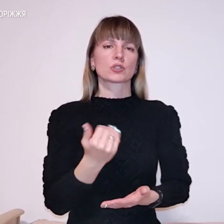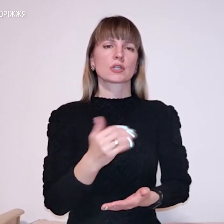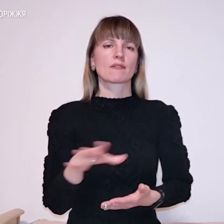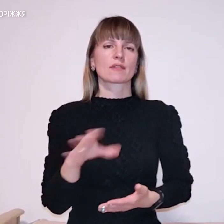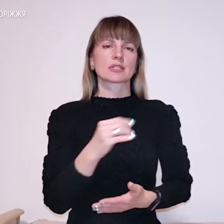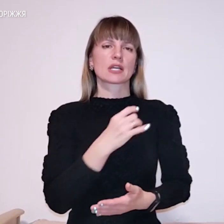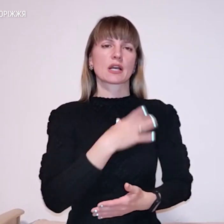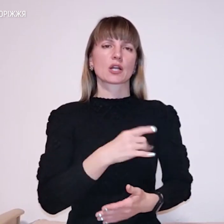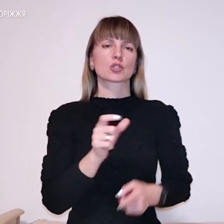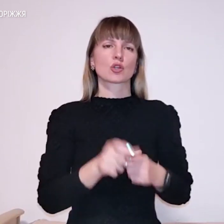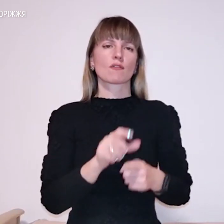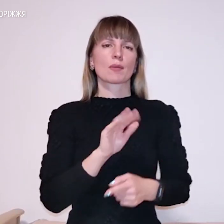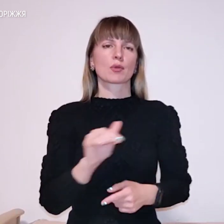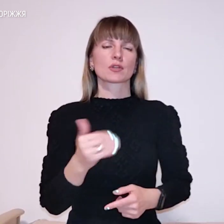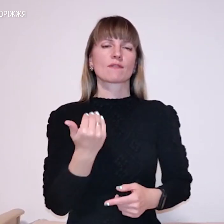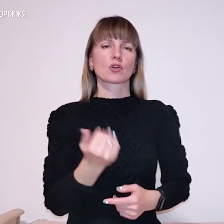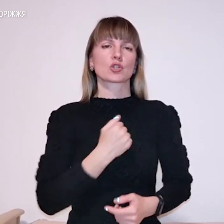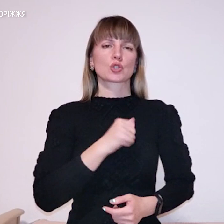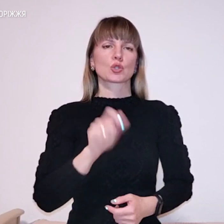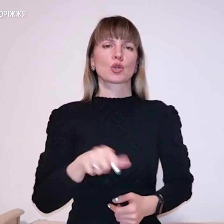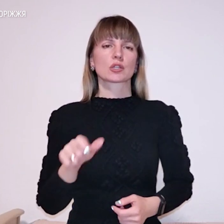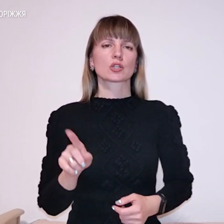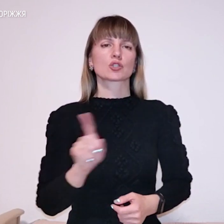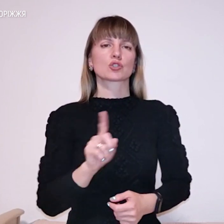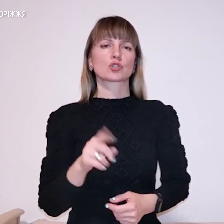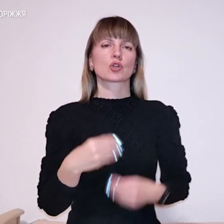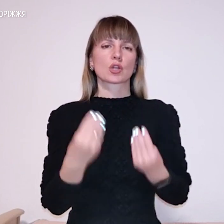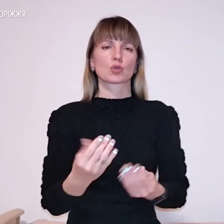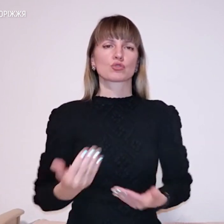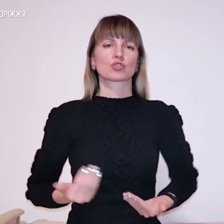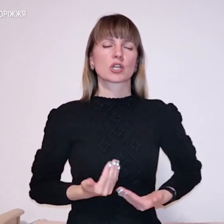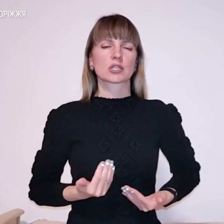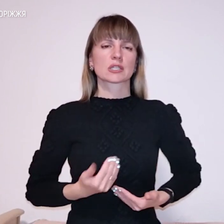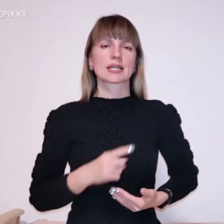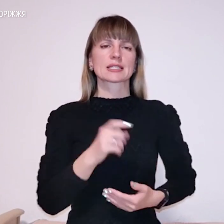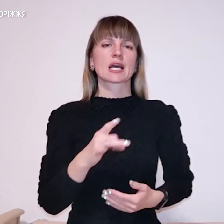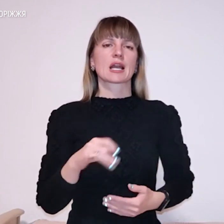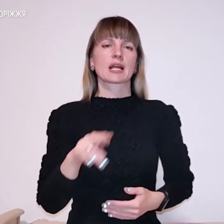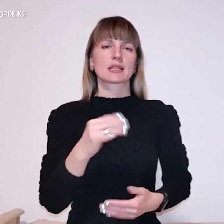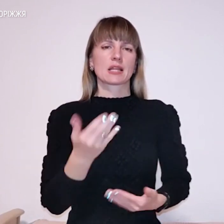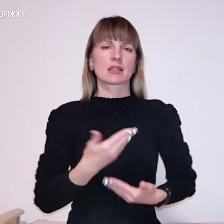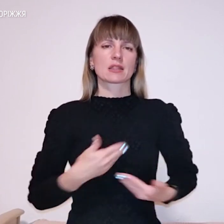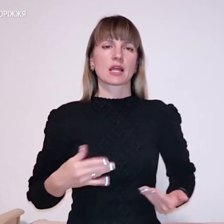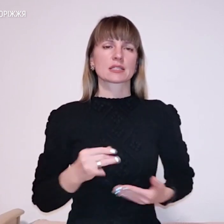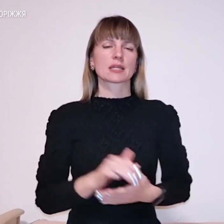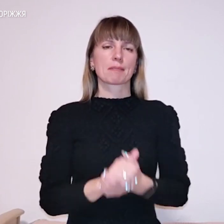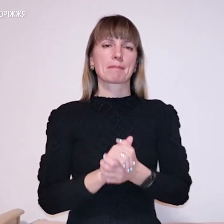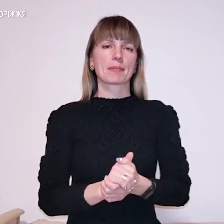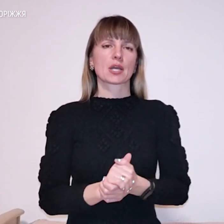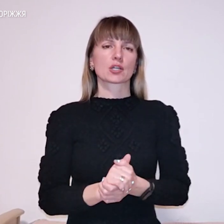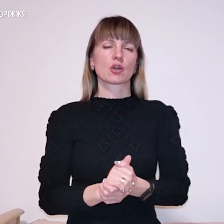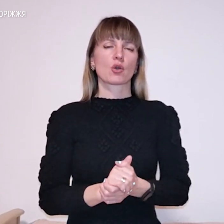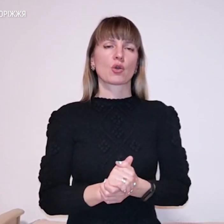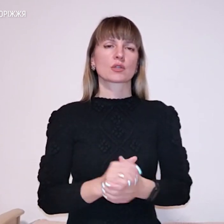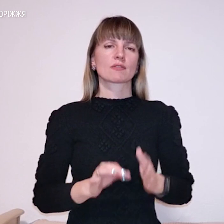прощання. Вони – солдати, що кладуть життя заради нас і мирного світання. І без